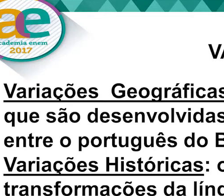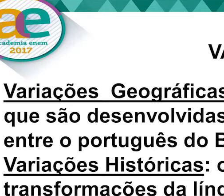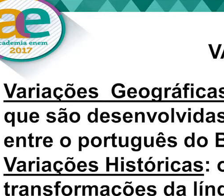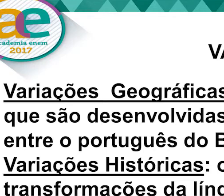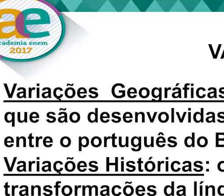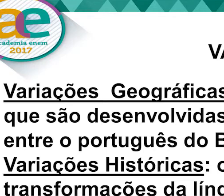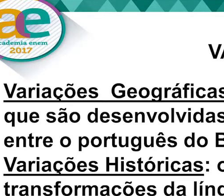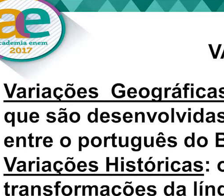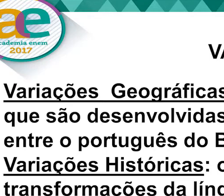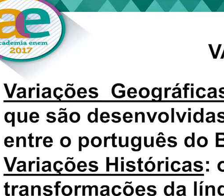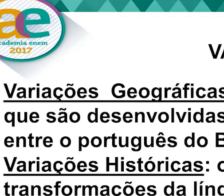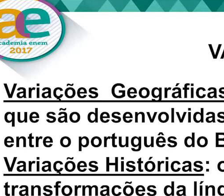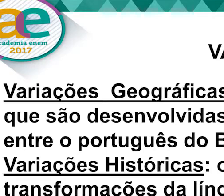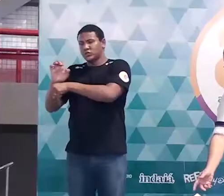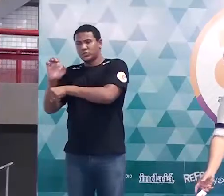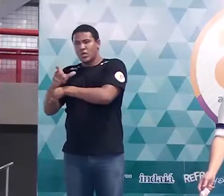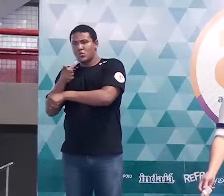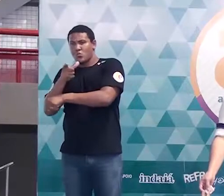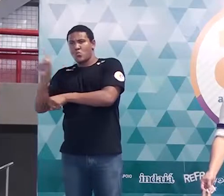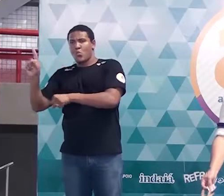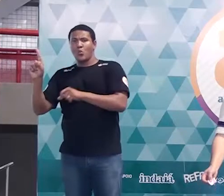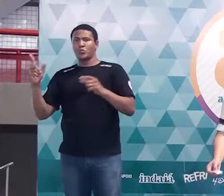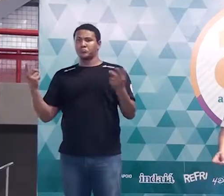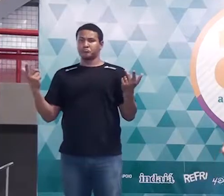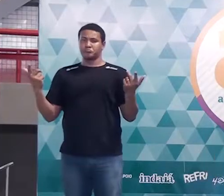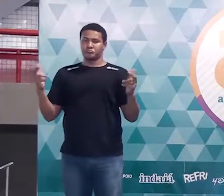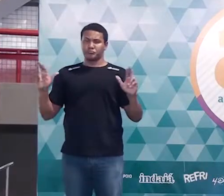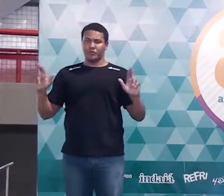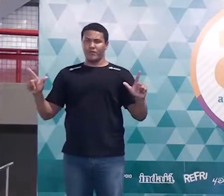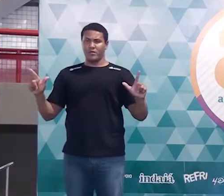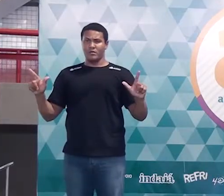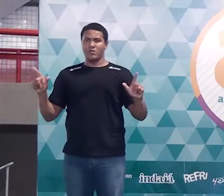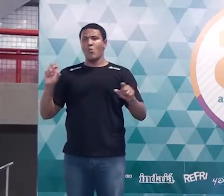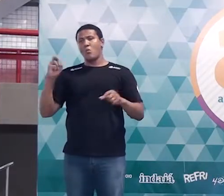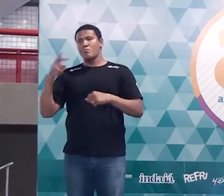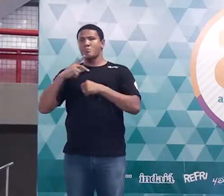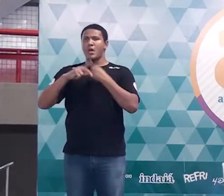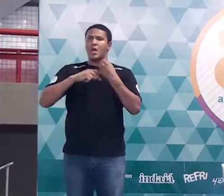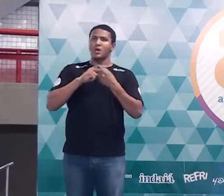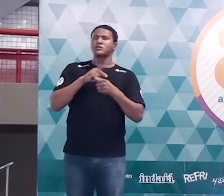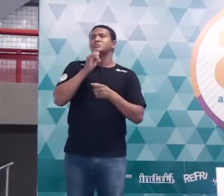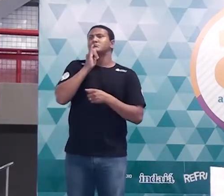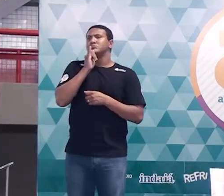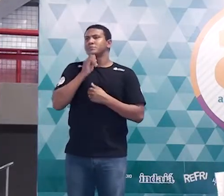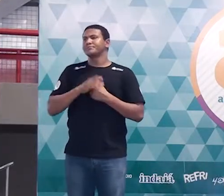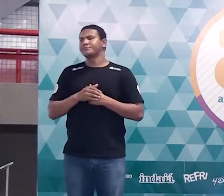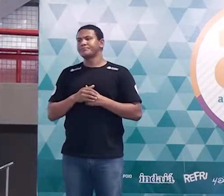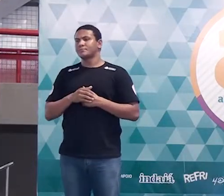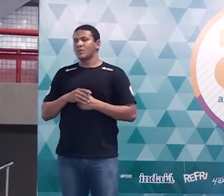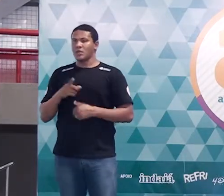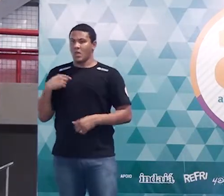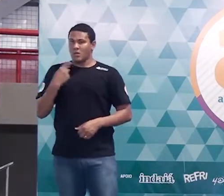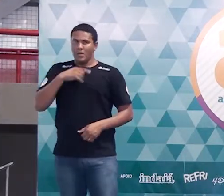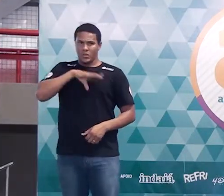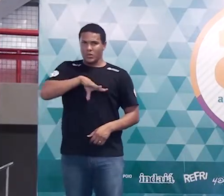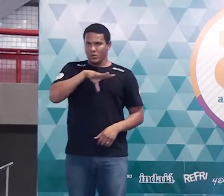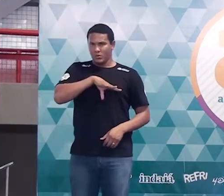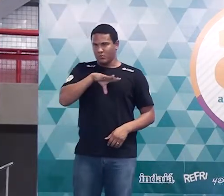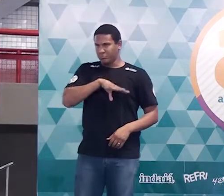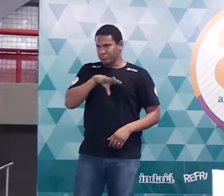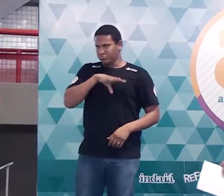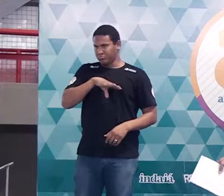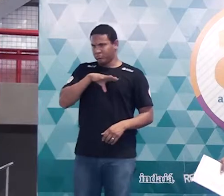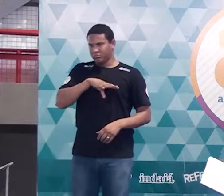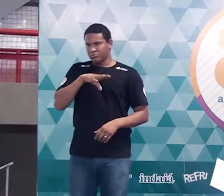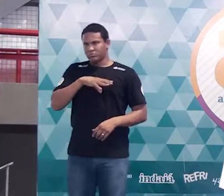fala diferente de uma pessoa de outro estado ou de outro país. Tipo, o nosso português,